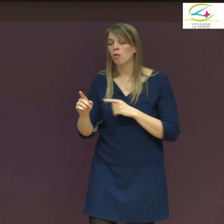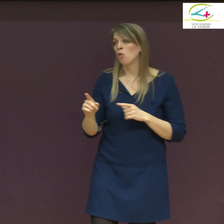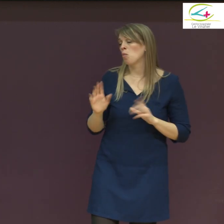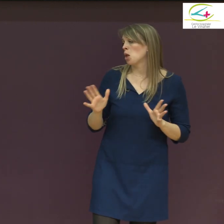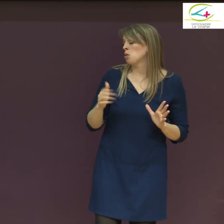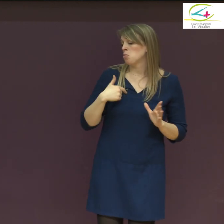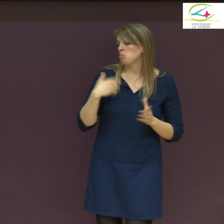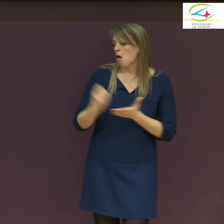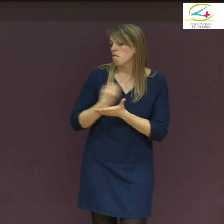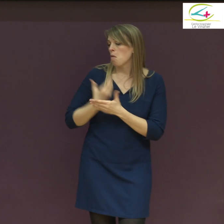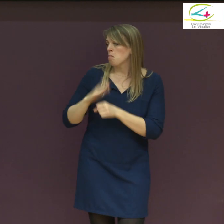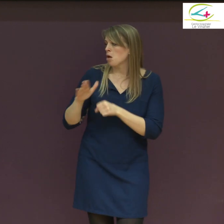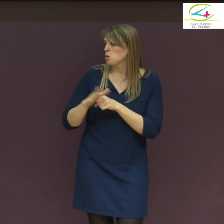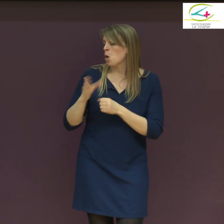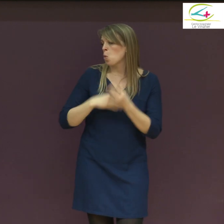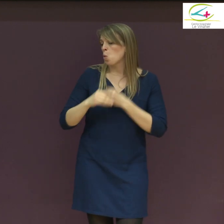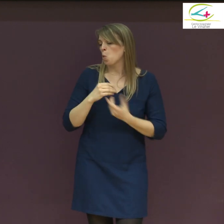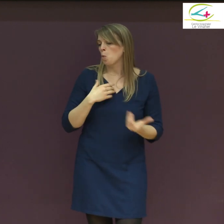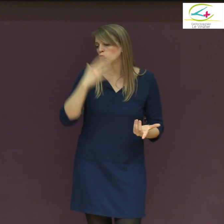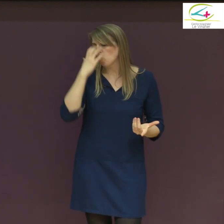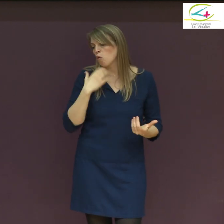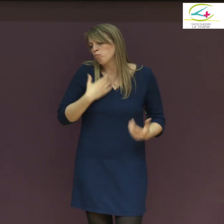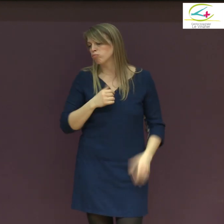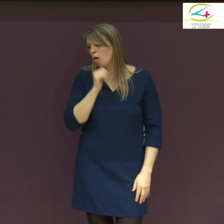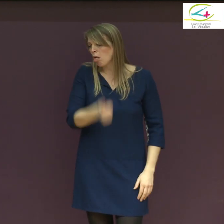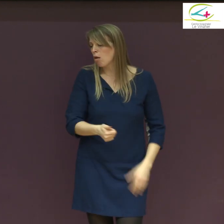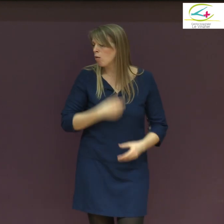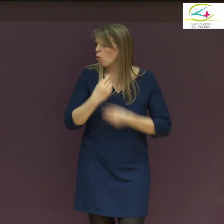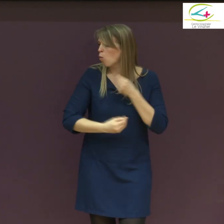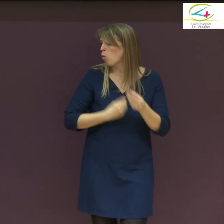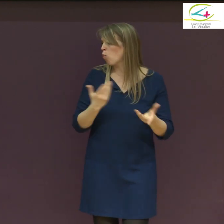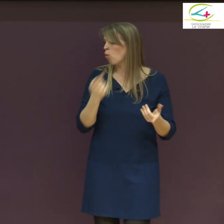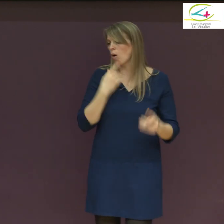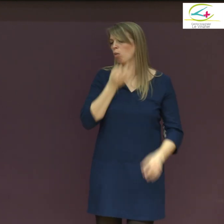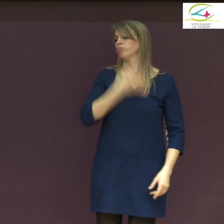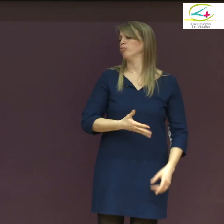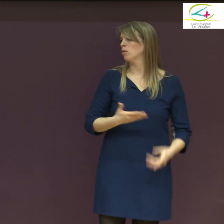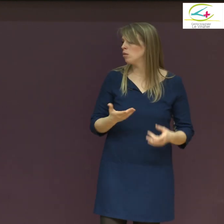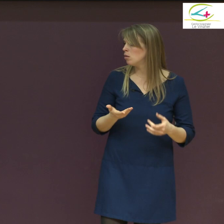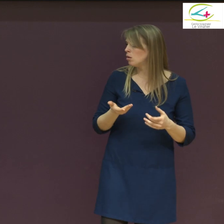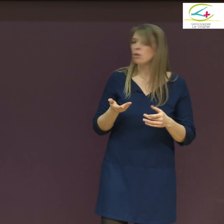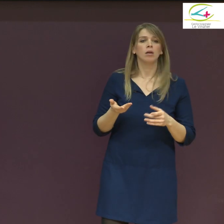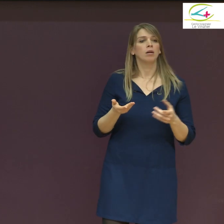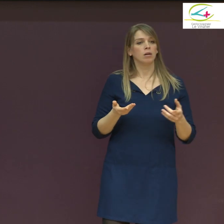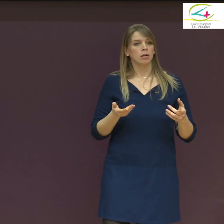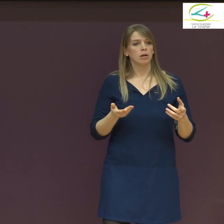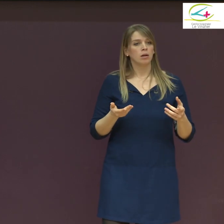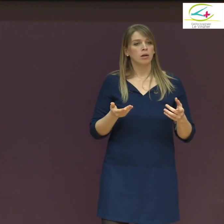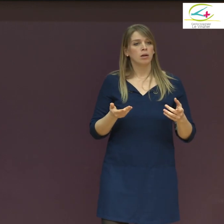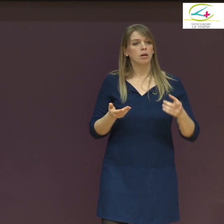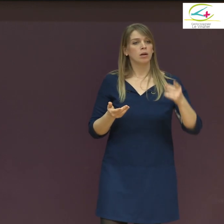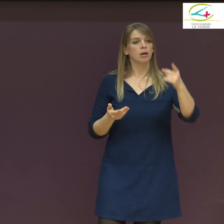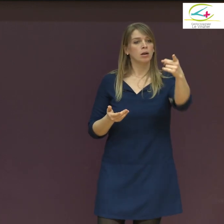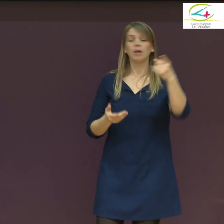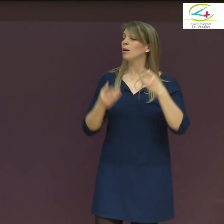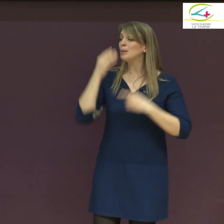informés dessus, soit ils ne prennent pas ça en sérieux, ils dédramatisent, ou il y a plusieurs raisons aussi. Ça dépend d'un pays. La psychiatrie